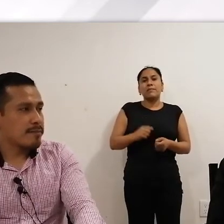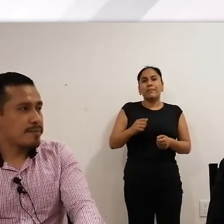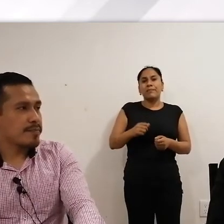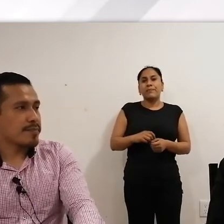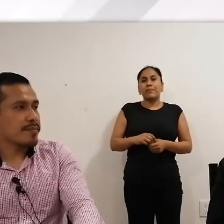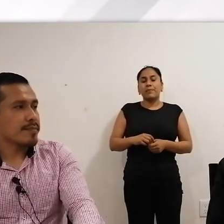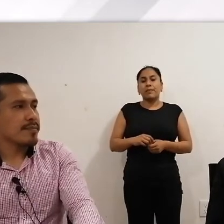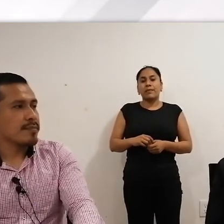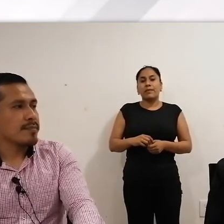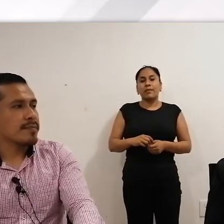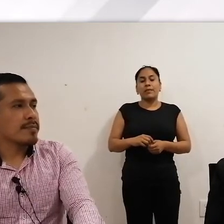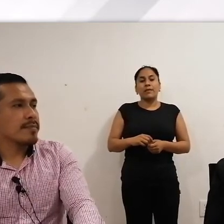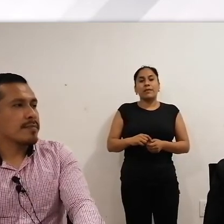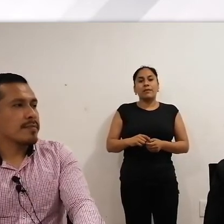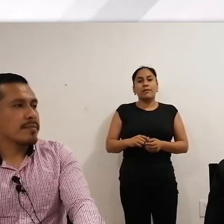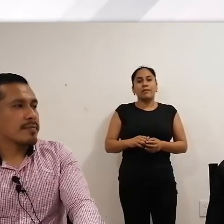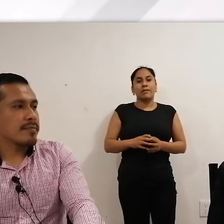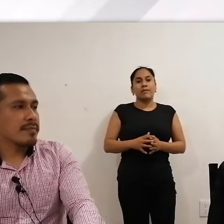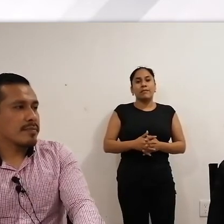general.